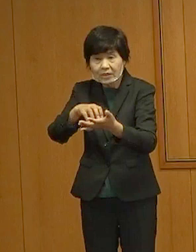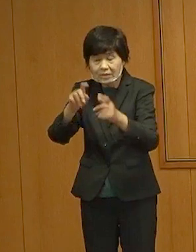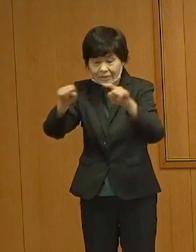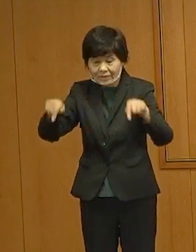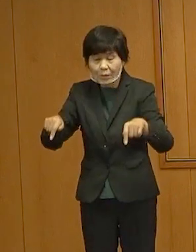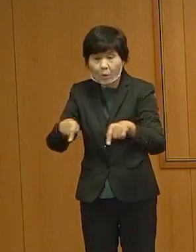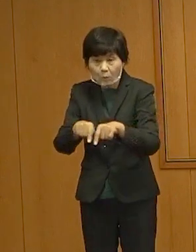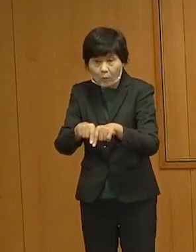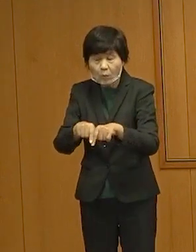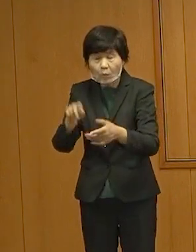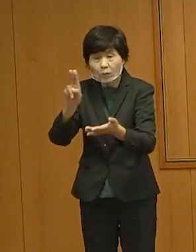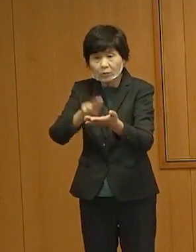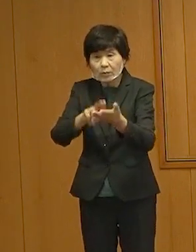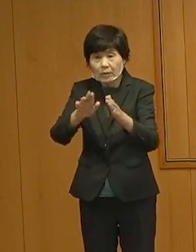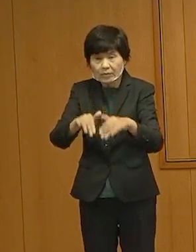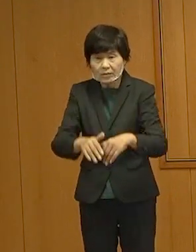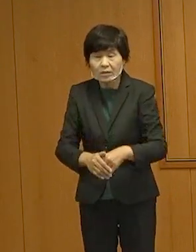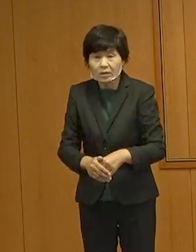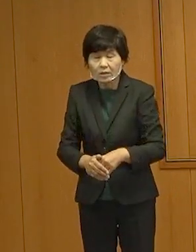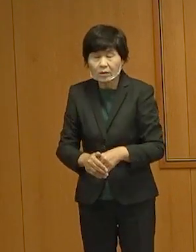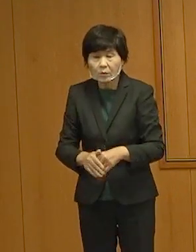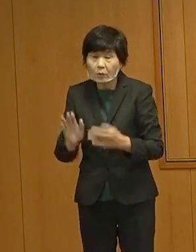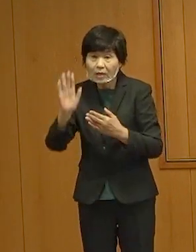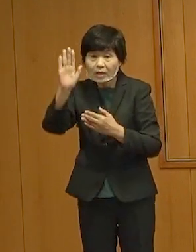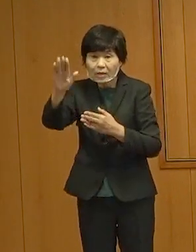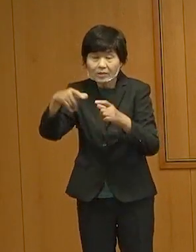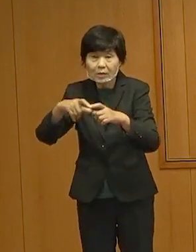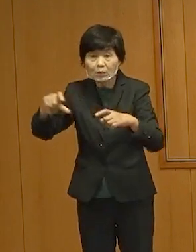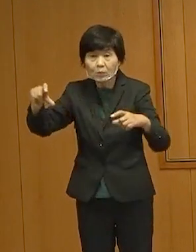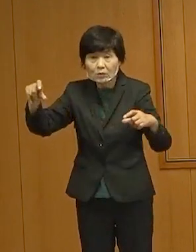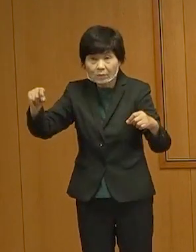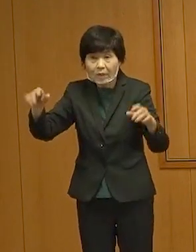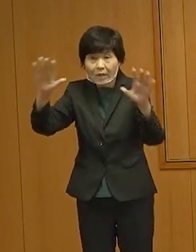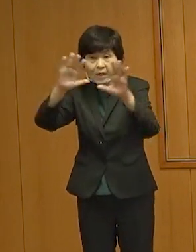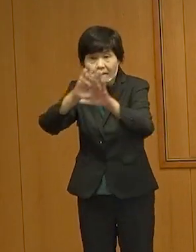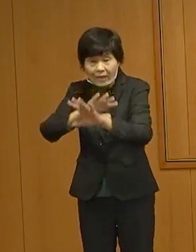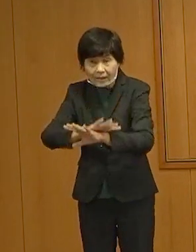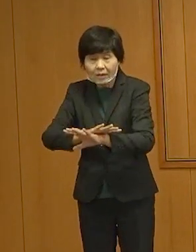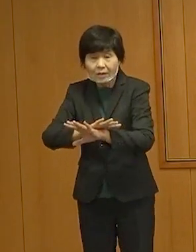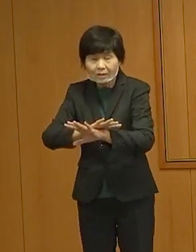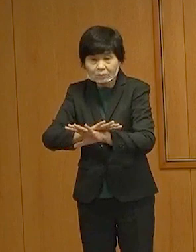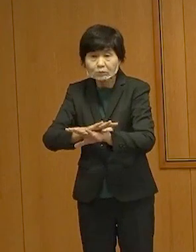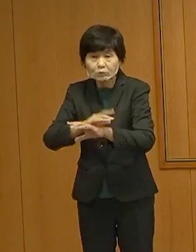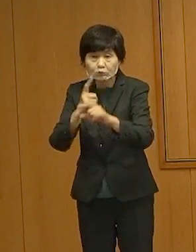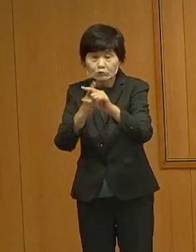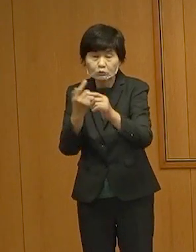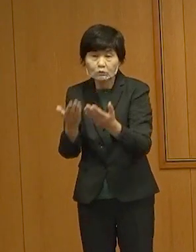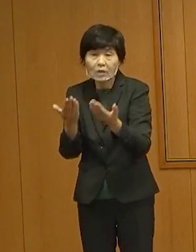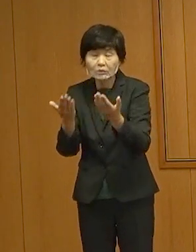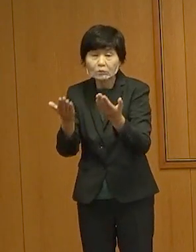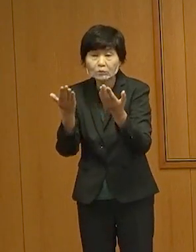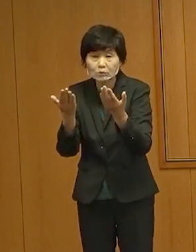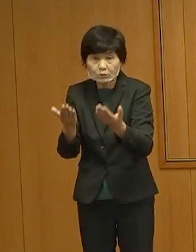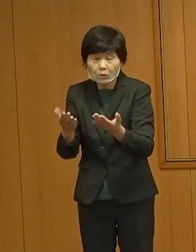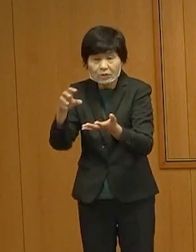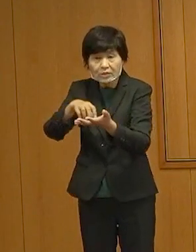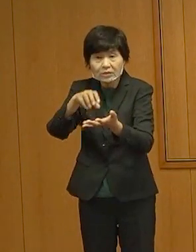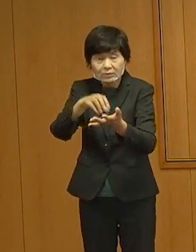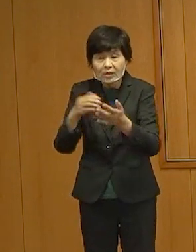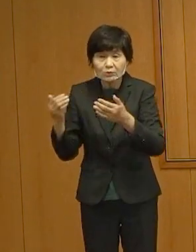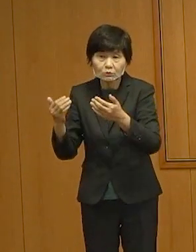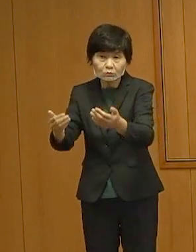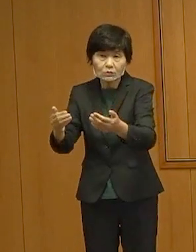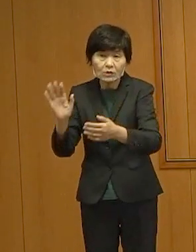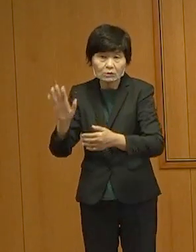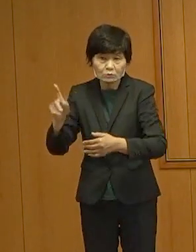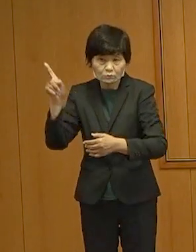今後もですね、全国でも夜間中学の設置は進んでおりまして、学ぶ機会というのをやっぱり